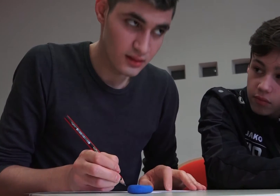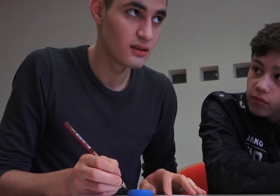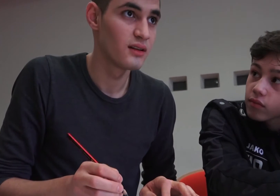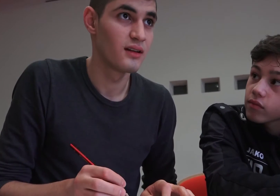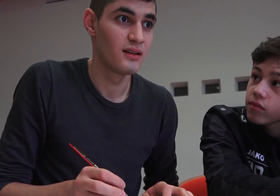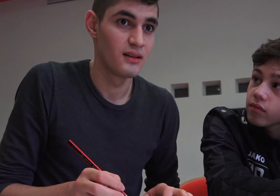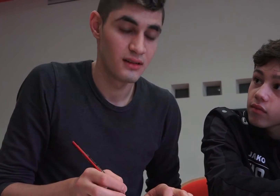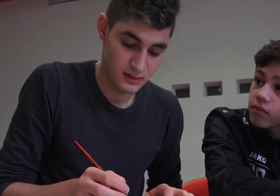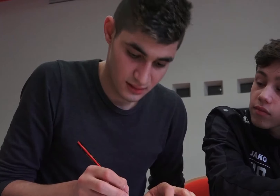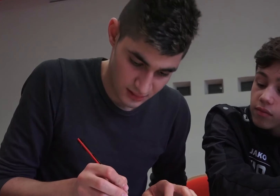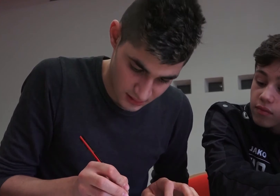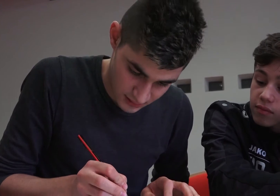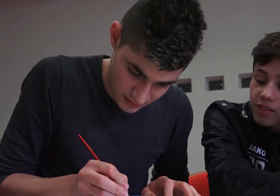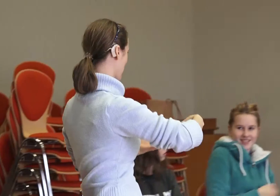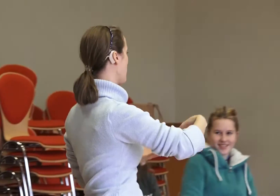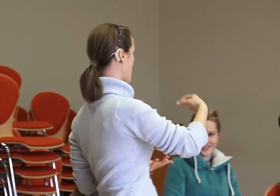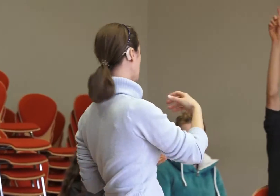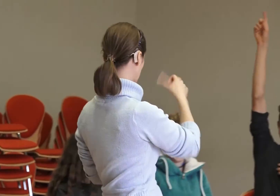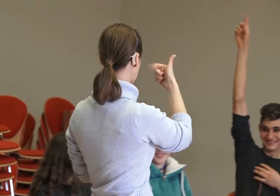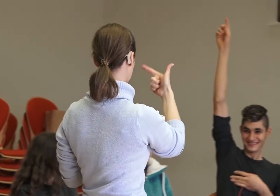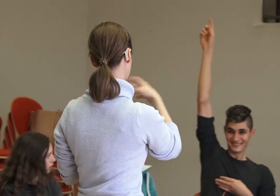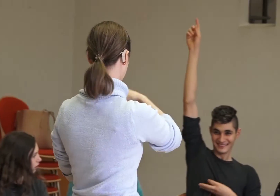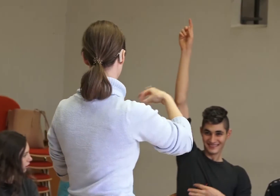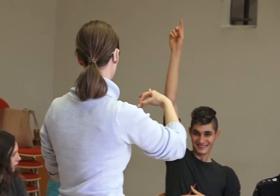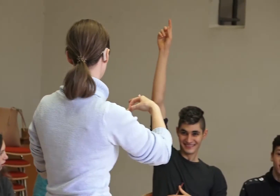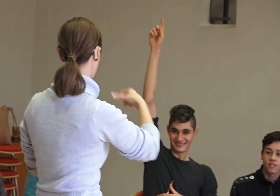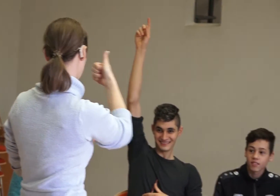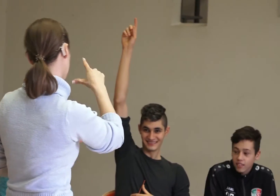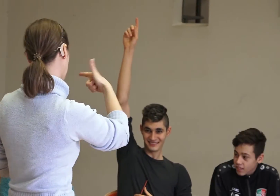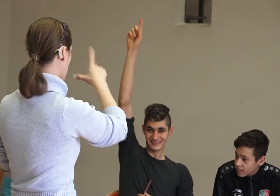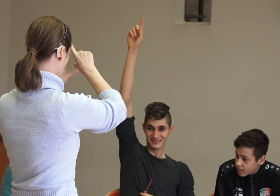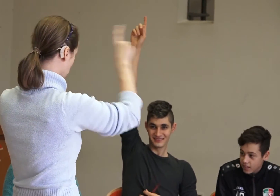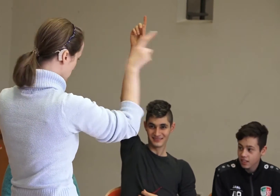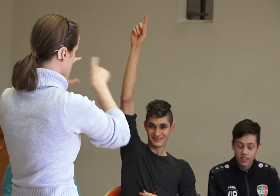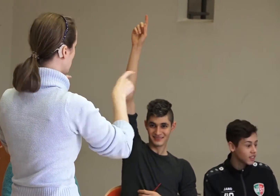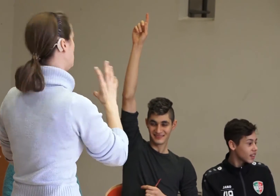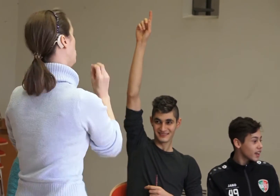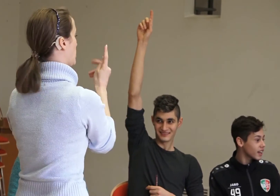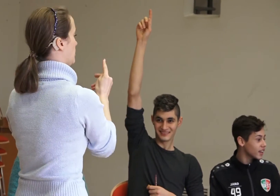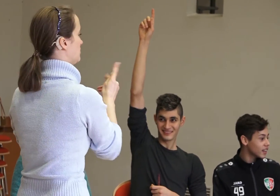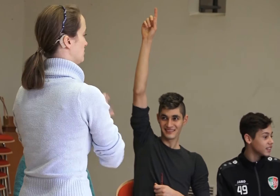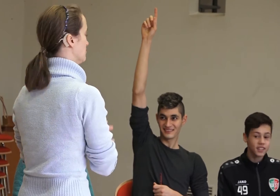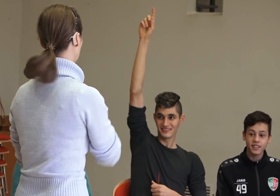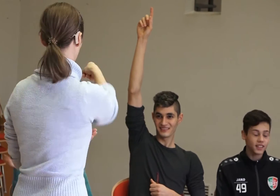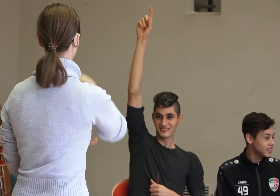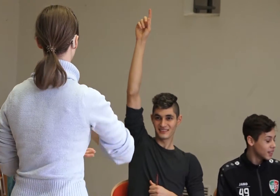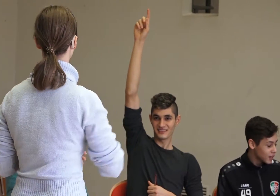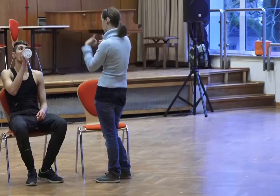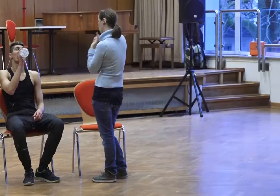nach Deutschland gekommen. Hier geht er in die 8. Klasse der Hartwig-Klausen-Schule. Seine Lehrerin ist ebenfalls hörgeschädigt.